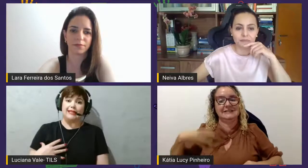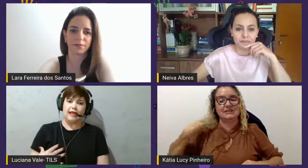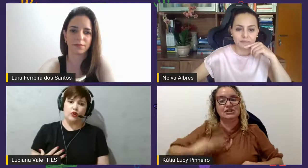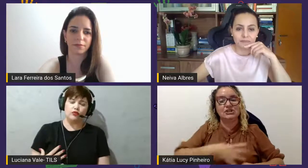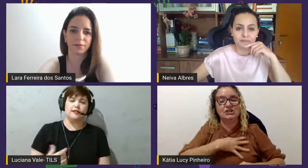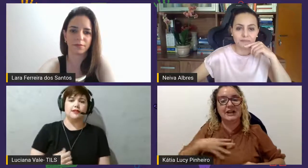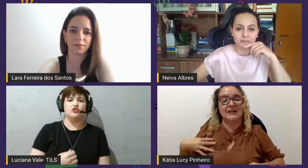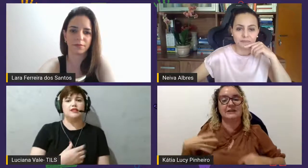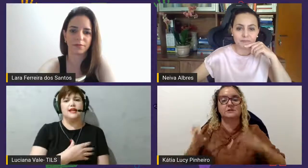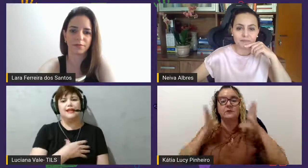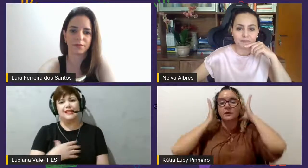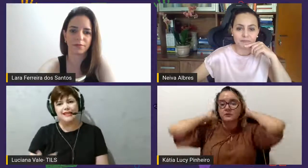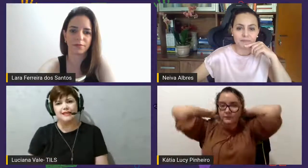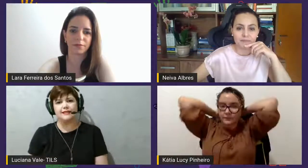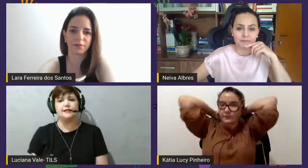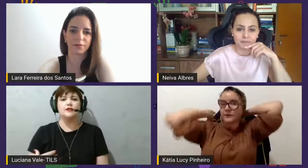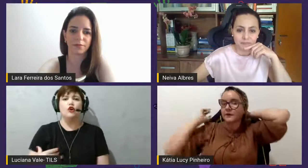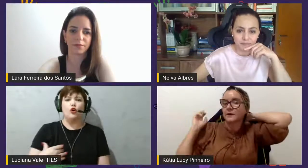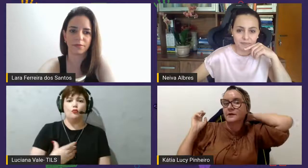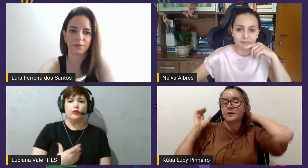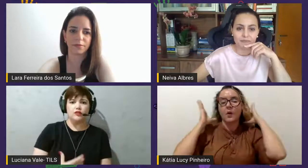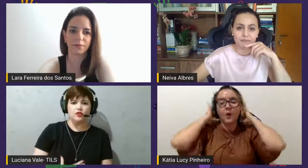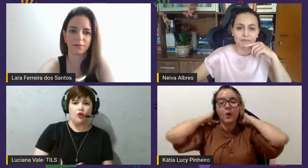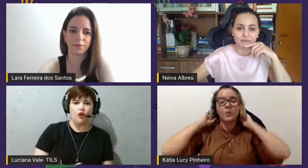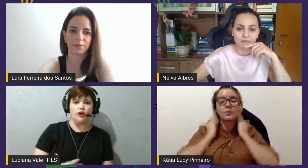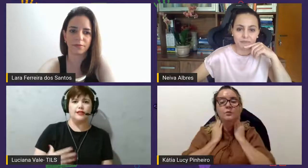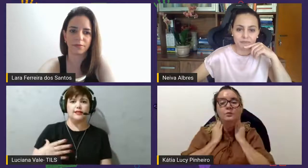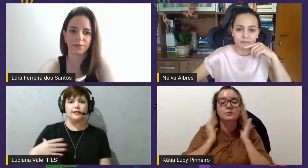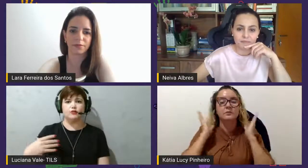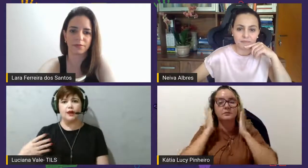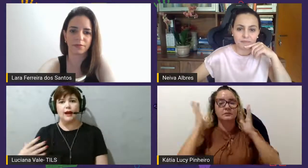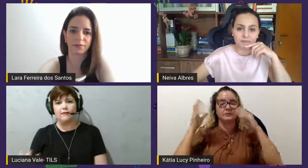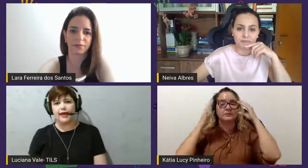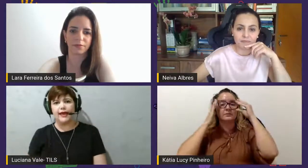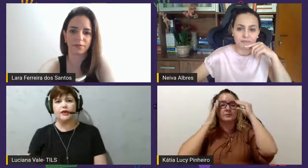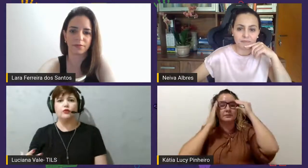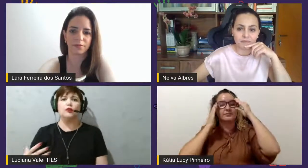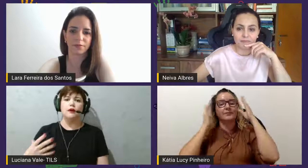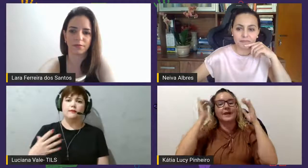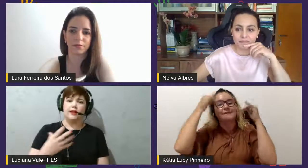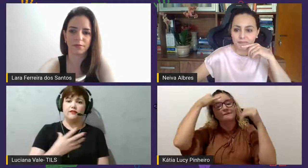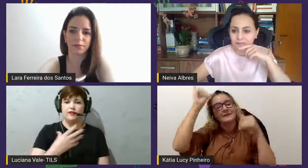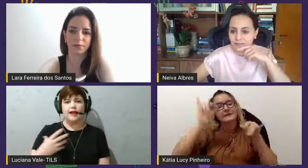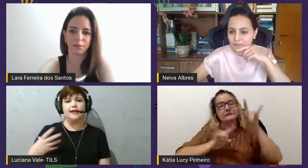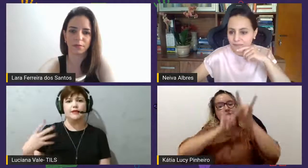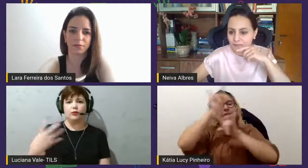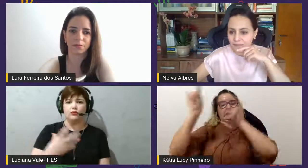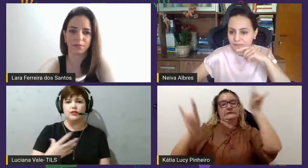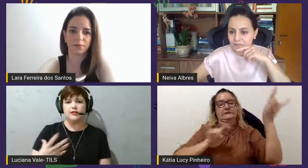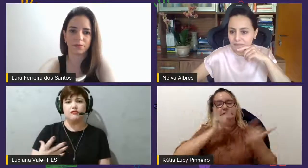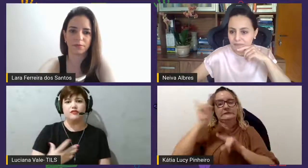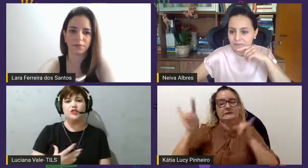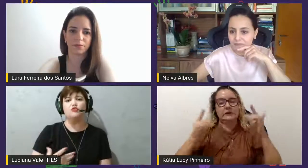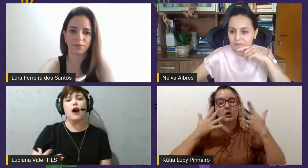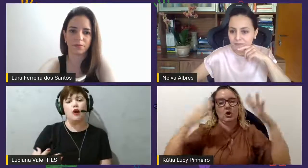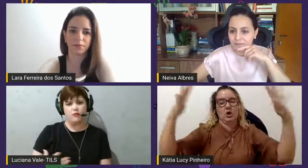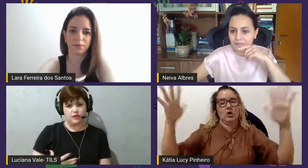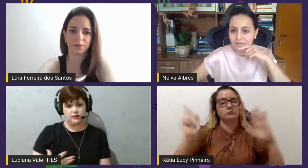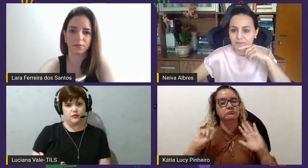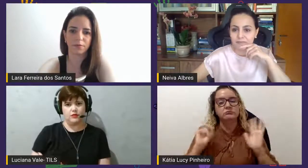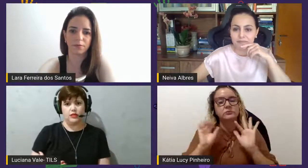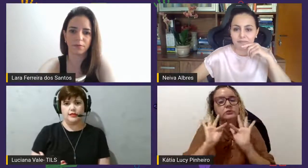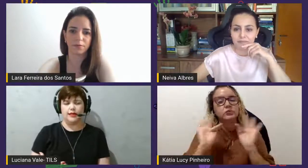vestimenta neutra, sem utilizar listras ou muitas cores, a questão do cabelo, para evitar essa poluição